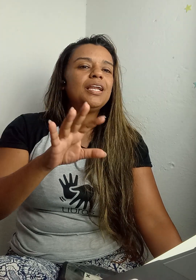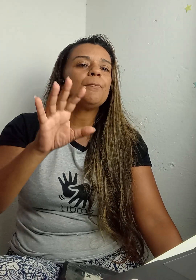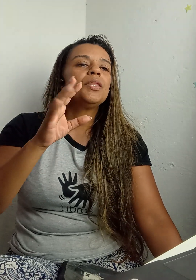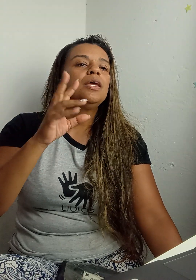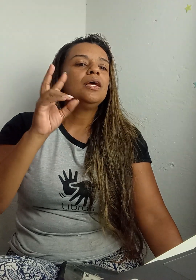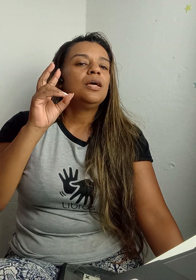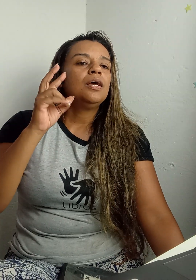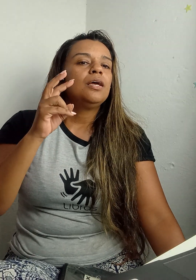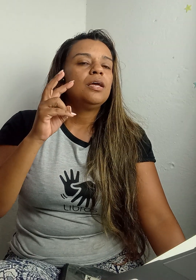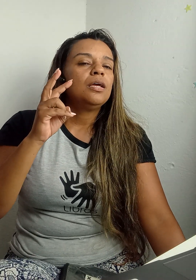lá.